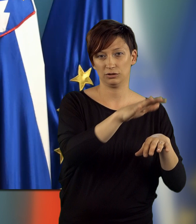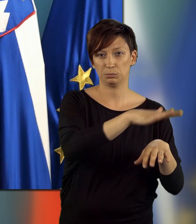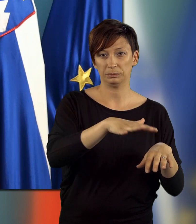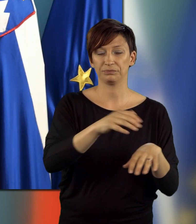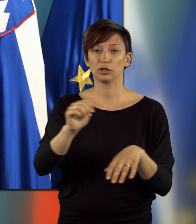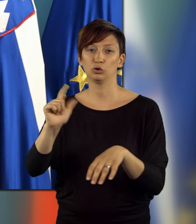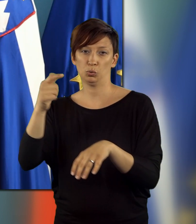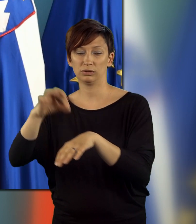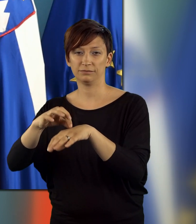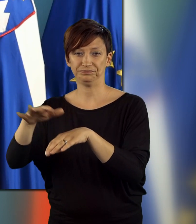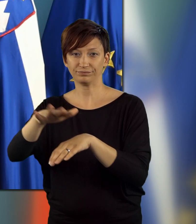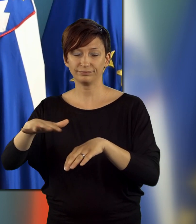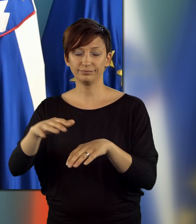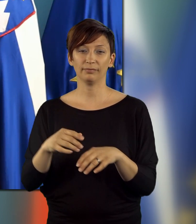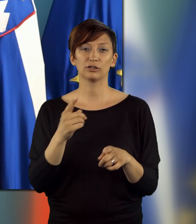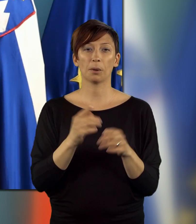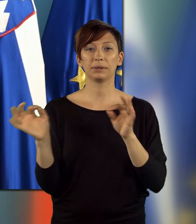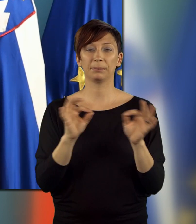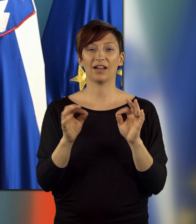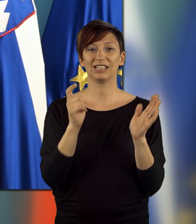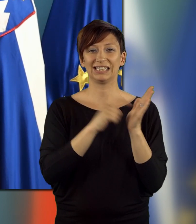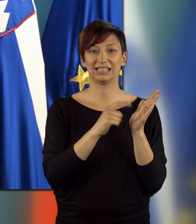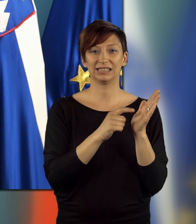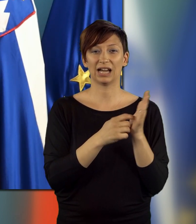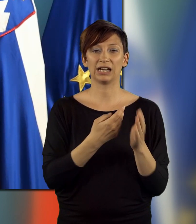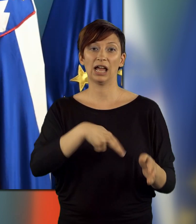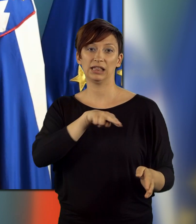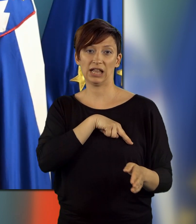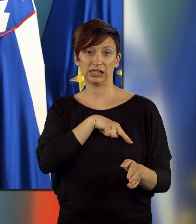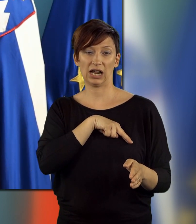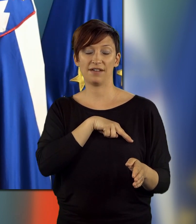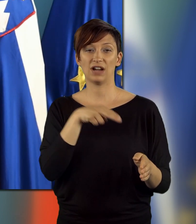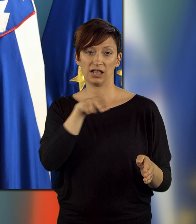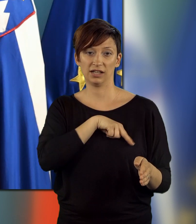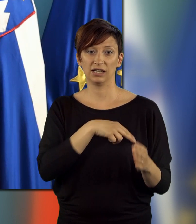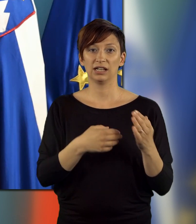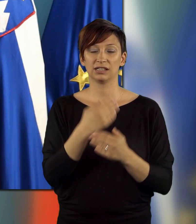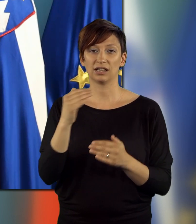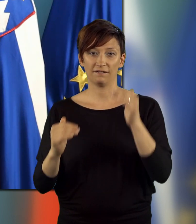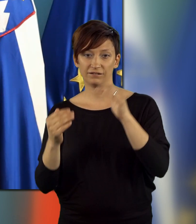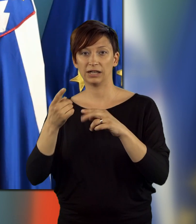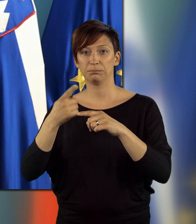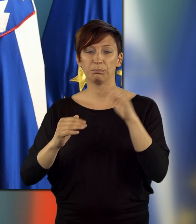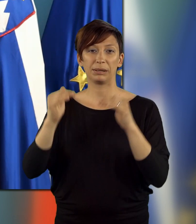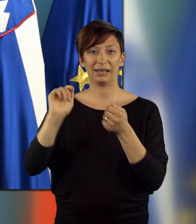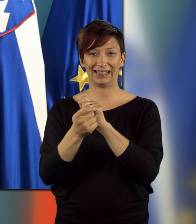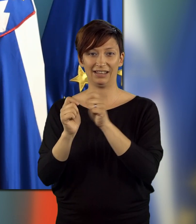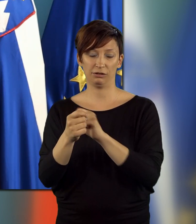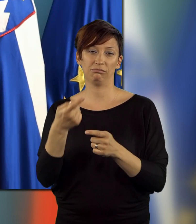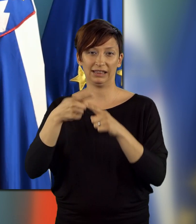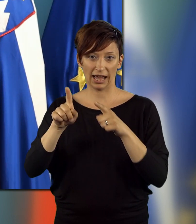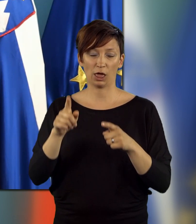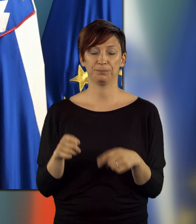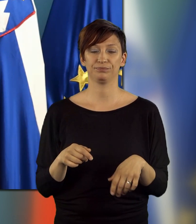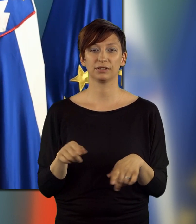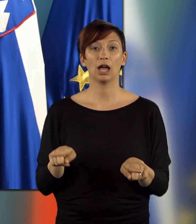so pripravili kriterije nagrajevanja z variabilnim delom. Kot